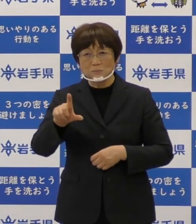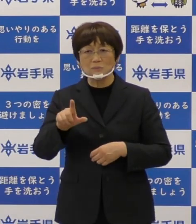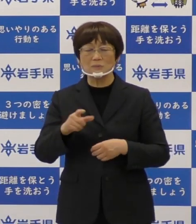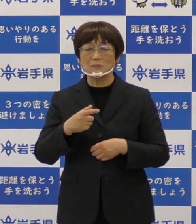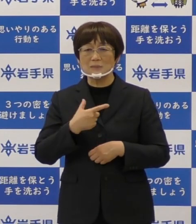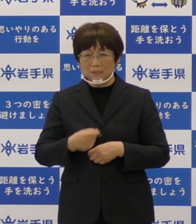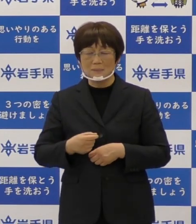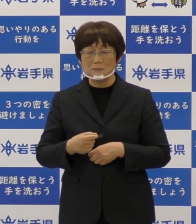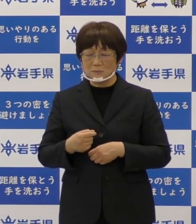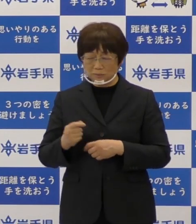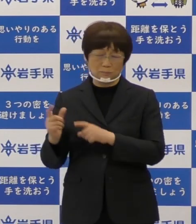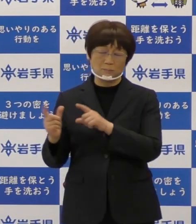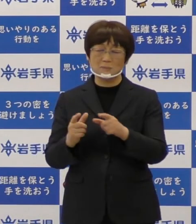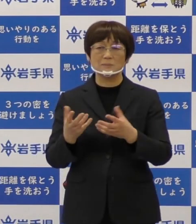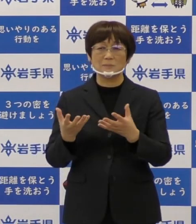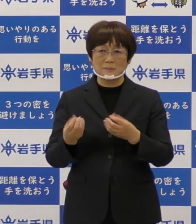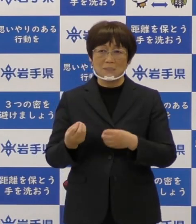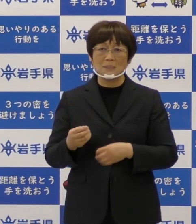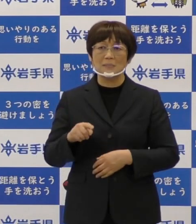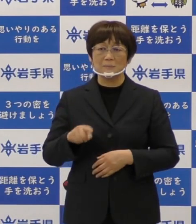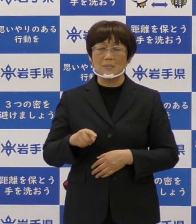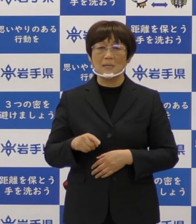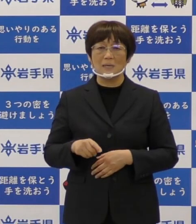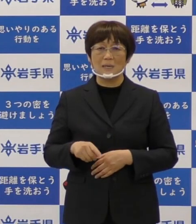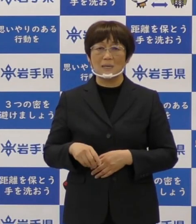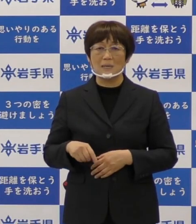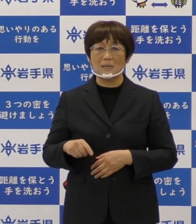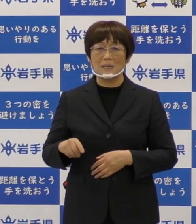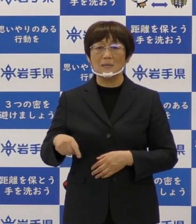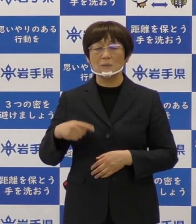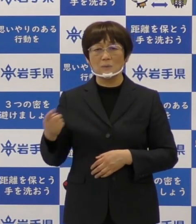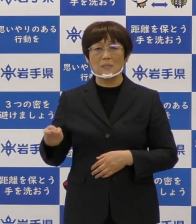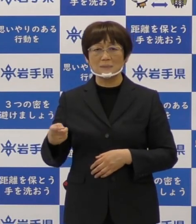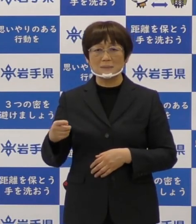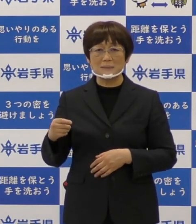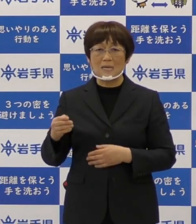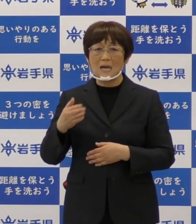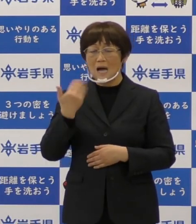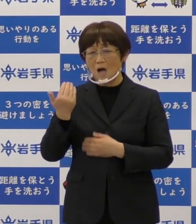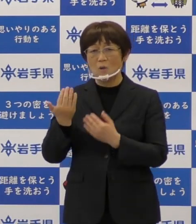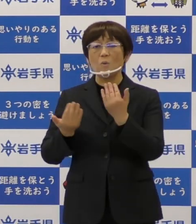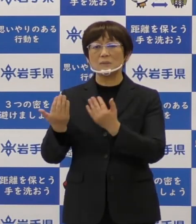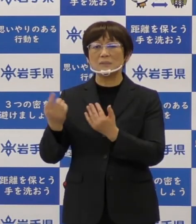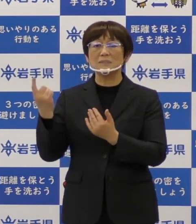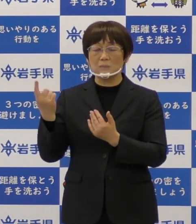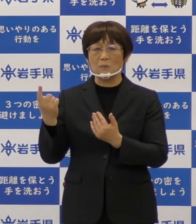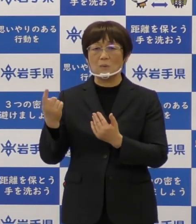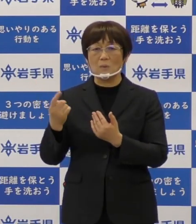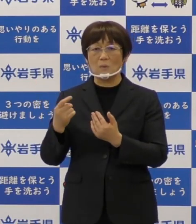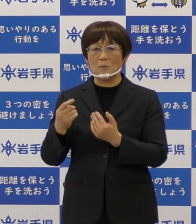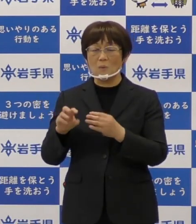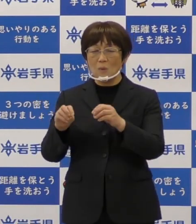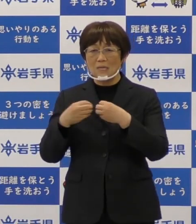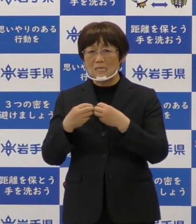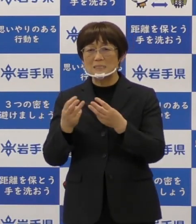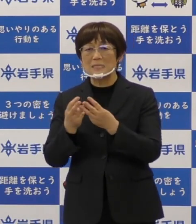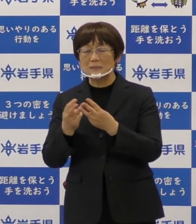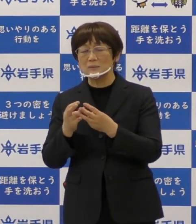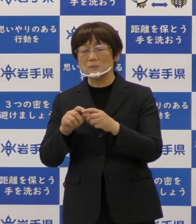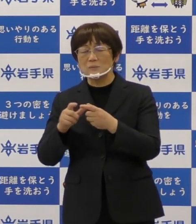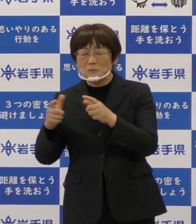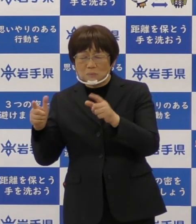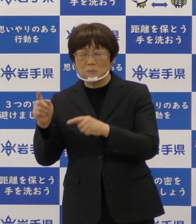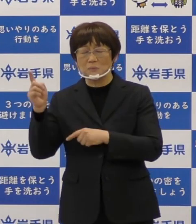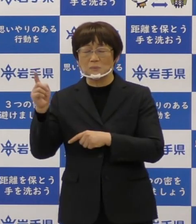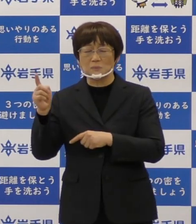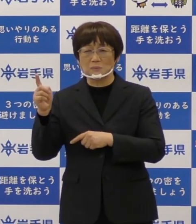拡大するということなんですけど、今人間センサーは主に生体人数が反映されているのか、まあ、現在ならばと感